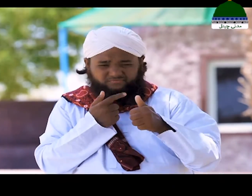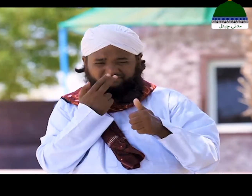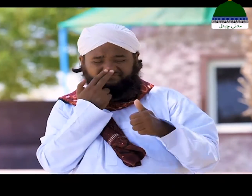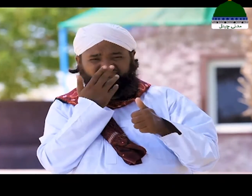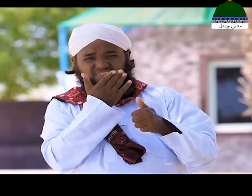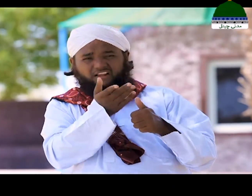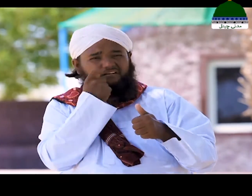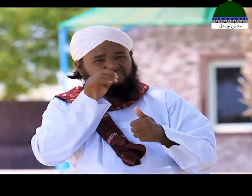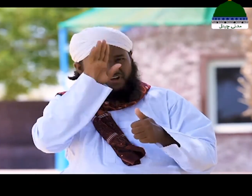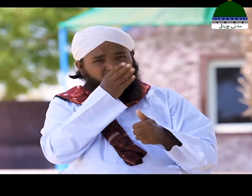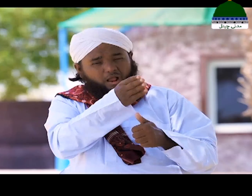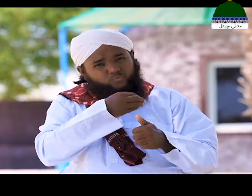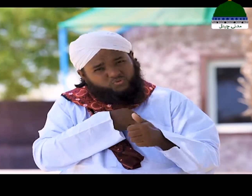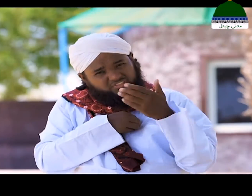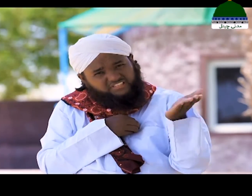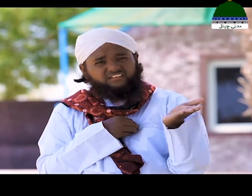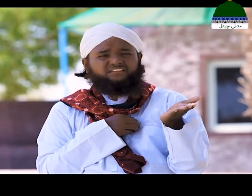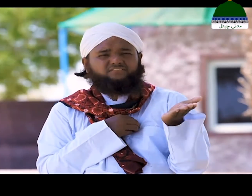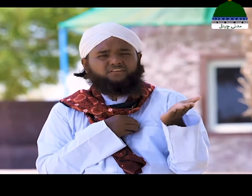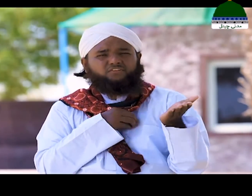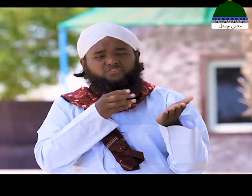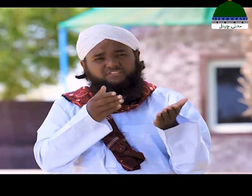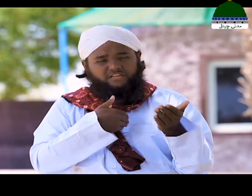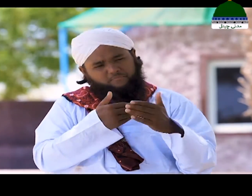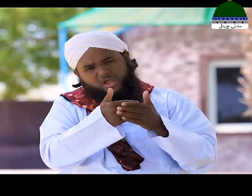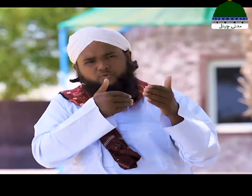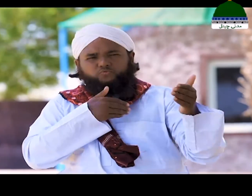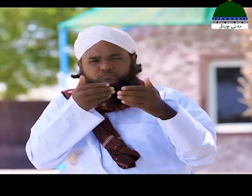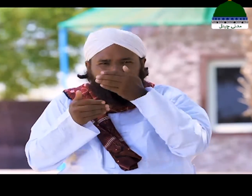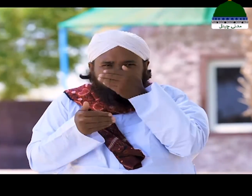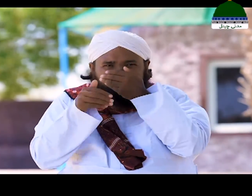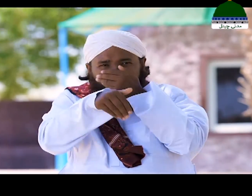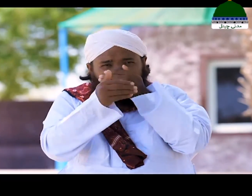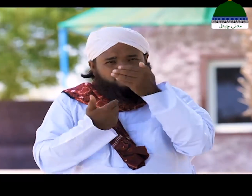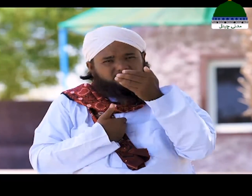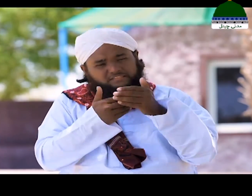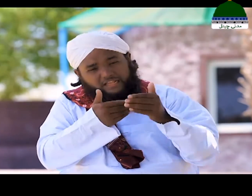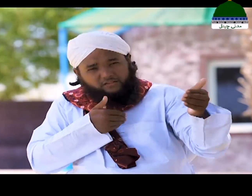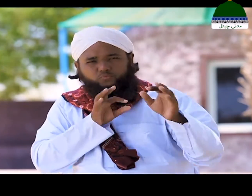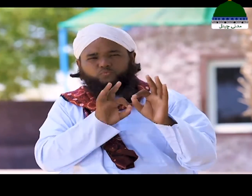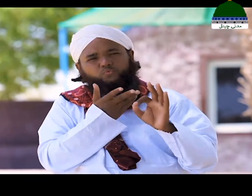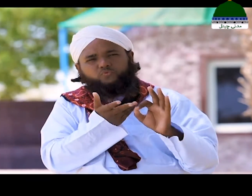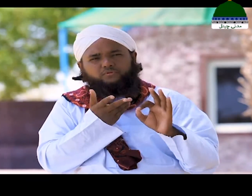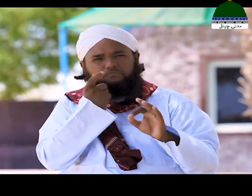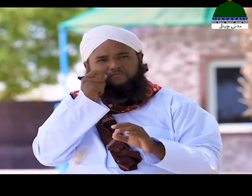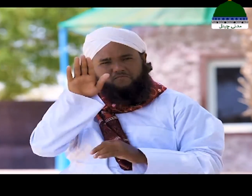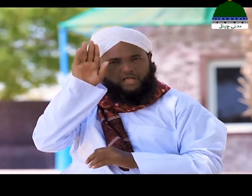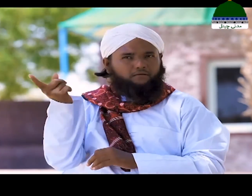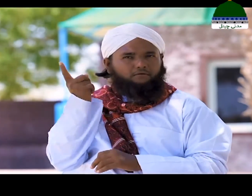سے بادشاہ سلامت کو تکلیف پہنچے، اسی لیے میں نے منہ پر اپنا ہاتھ رکھ لیا تھا۔ جب بادشاہ نے یہ سنا تو کہا،